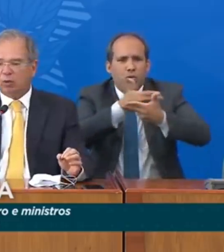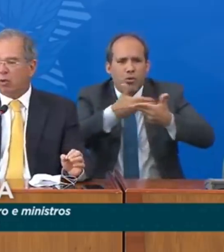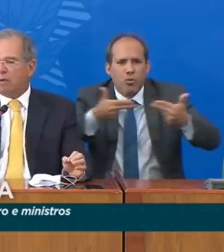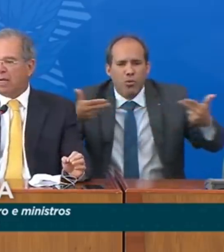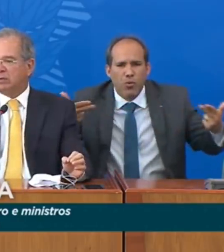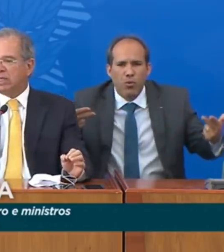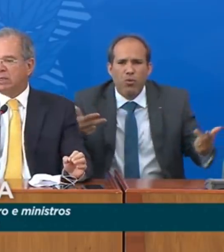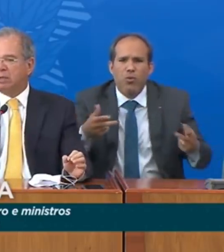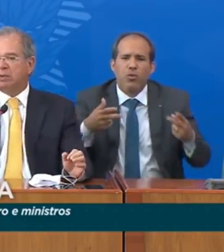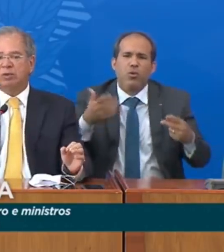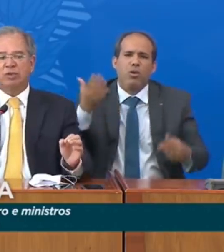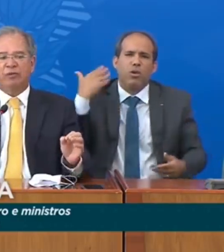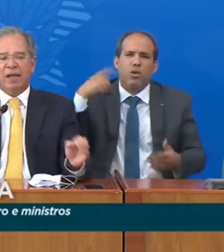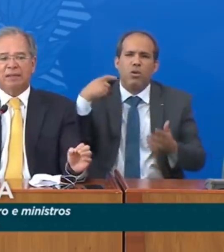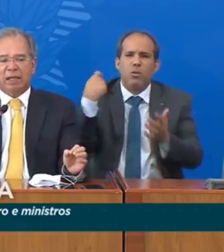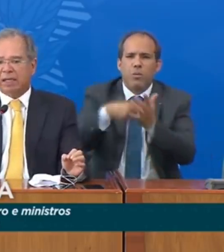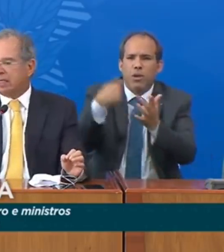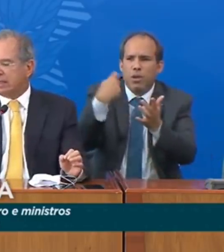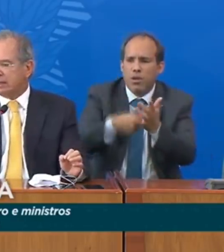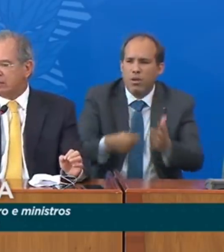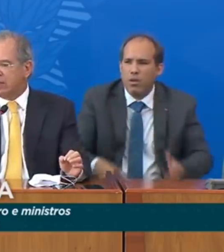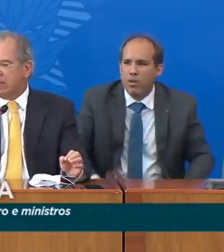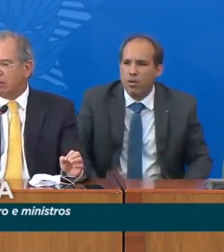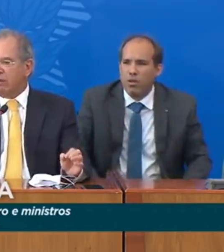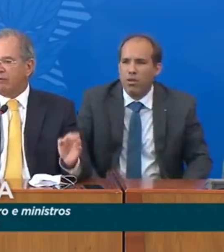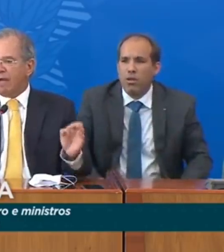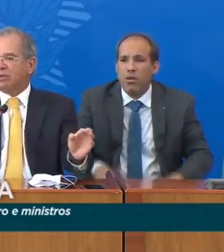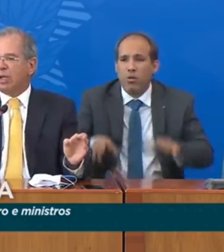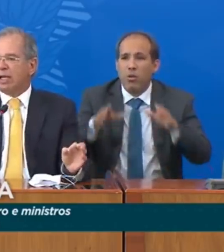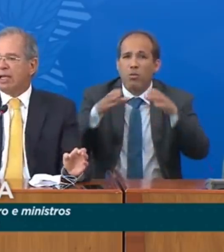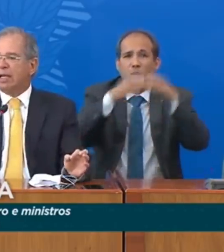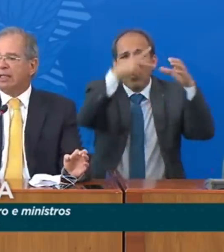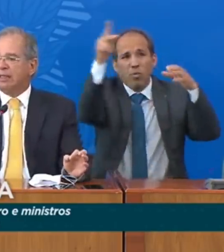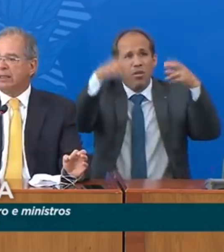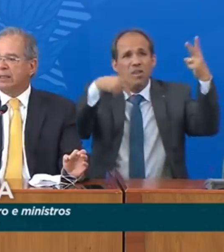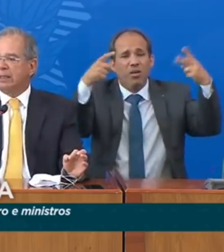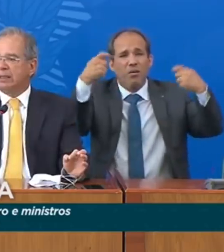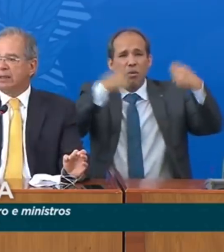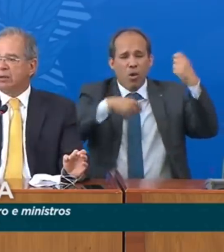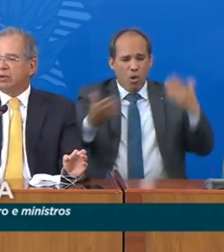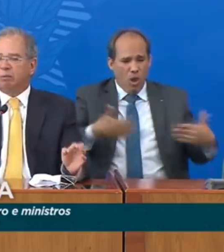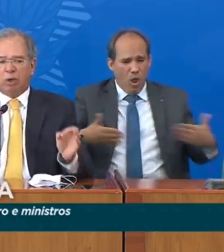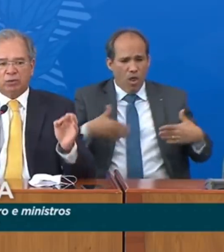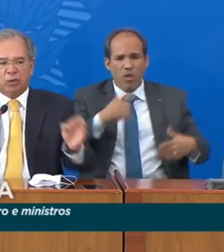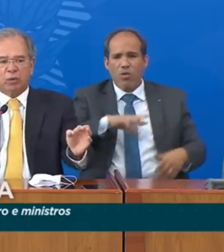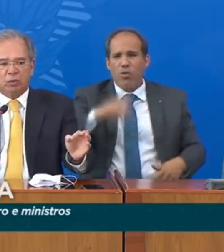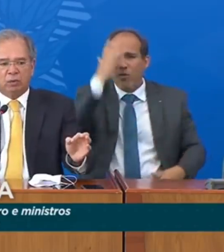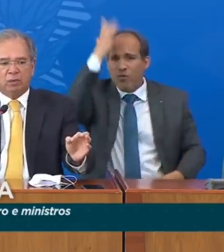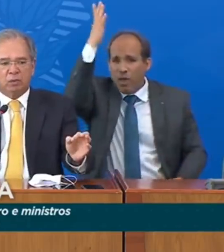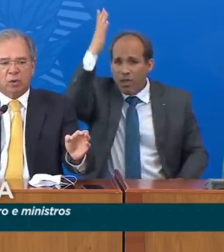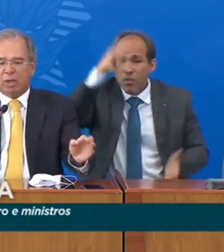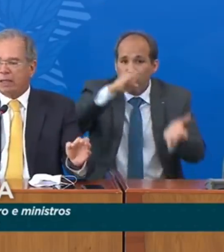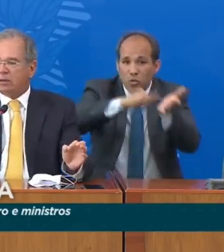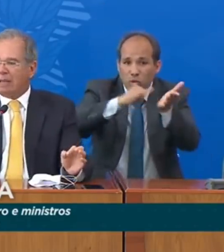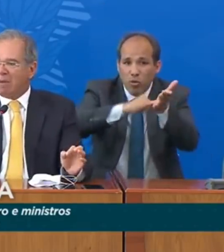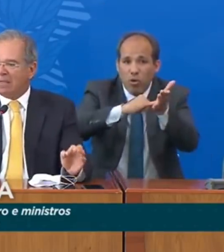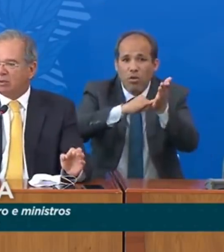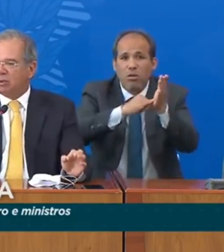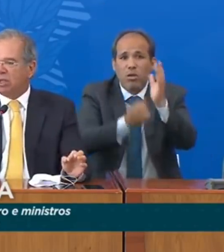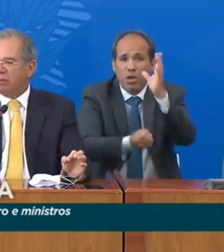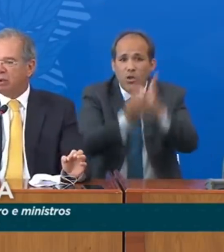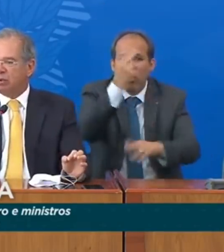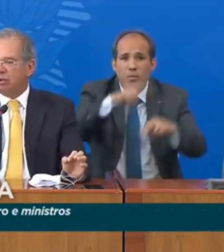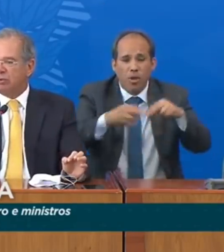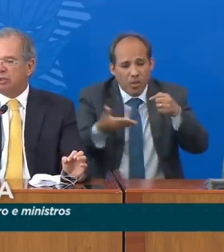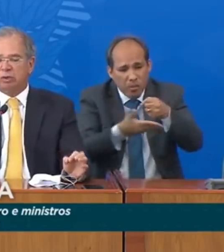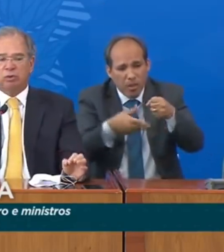eles foram cobrados exatamente porque isso de fácil arrecadação. Como é fácil arrecadar ali, os impostos foram colocados na base do